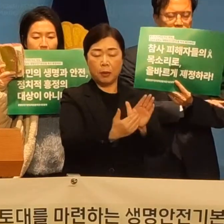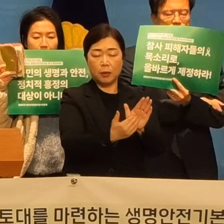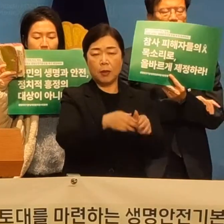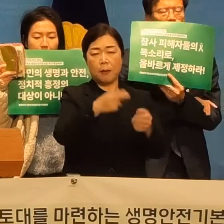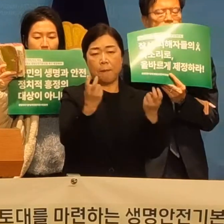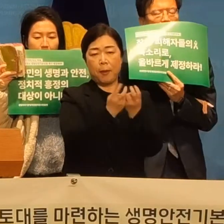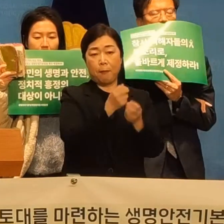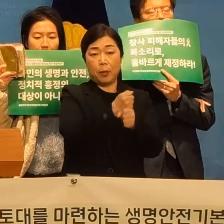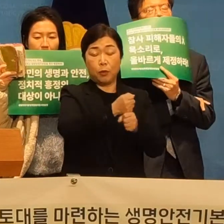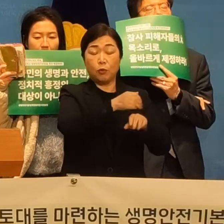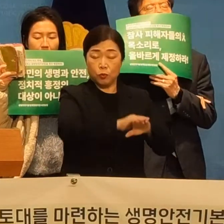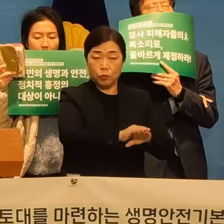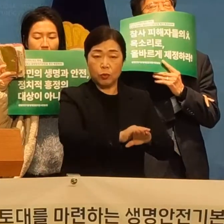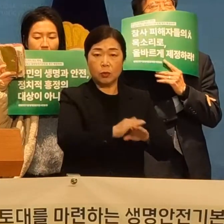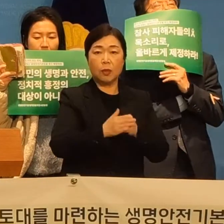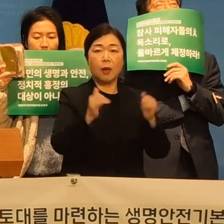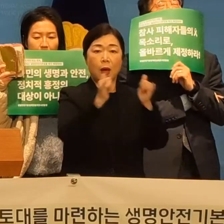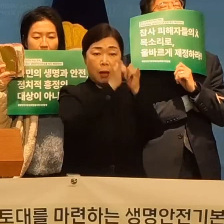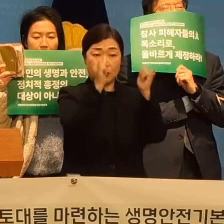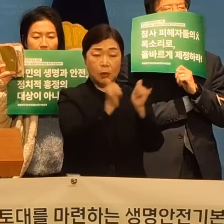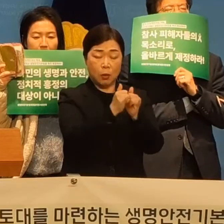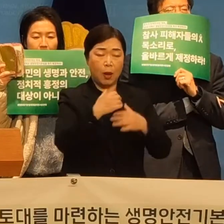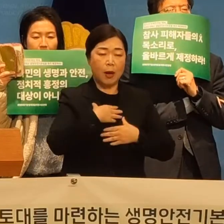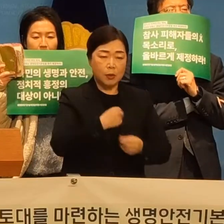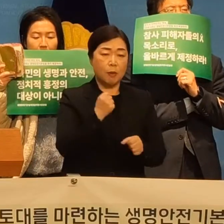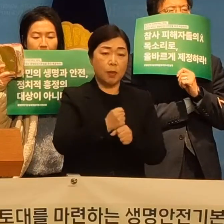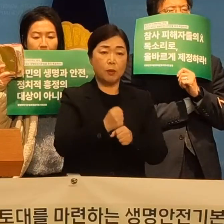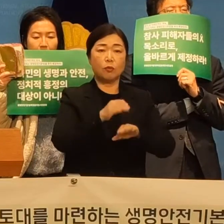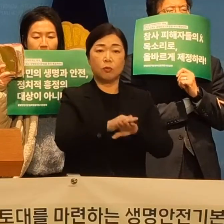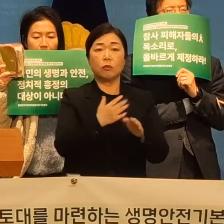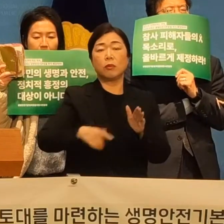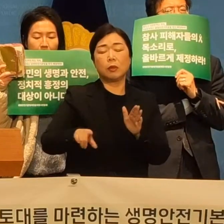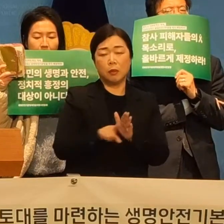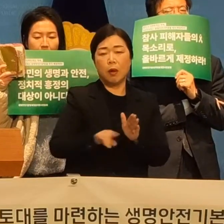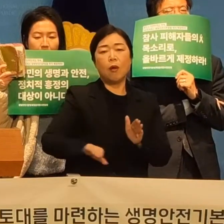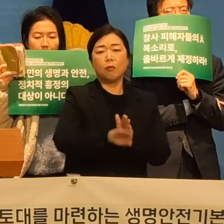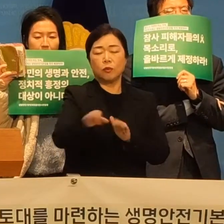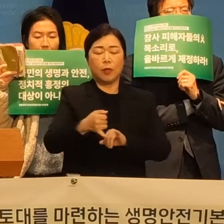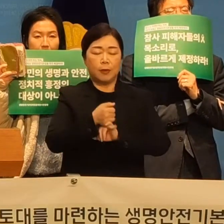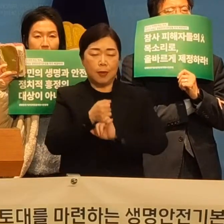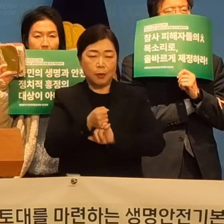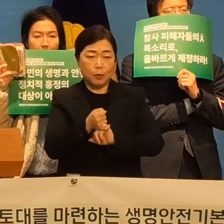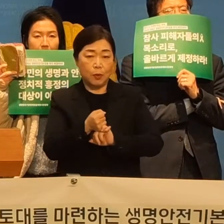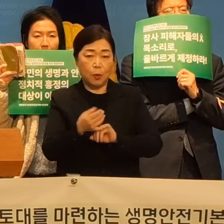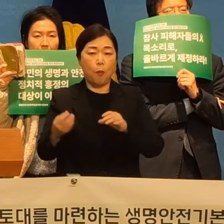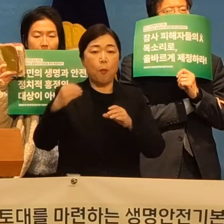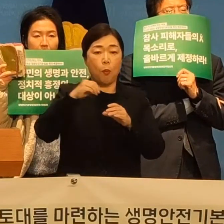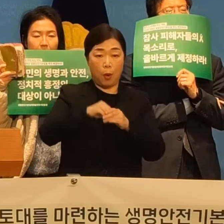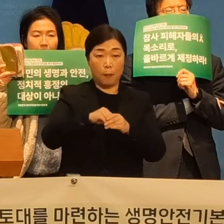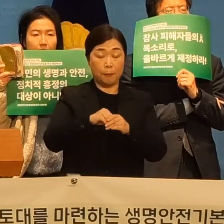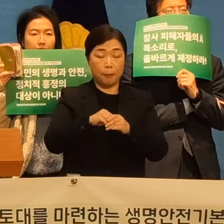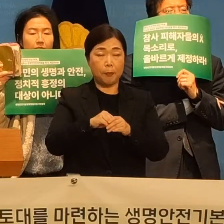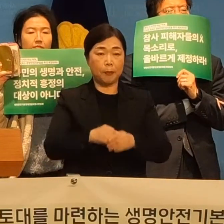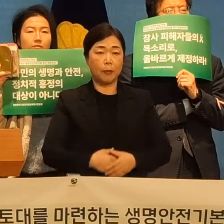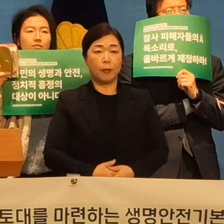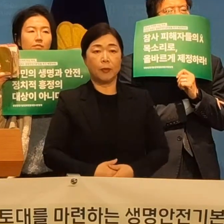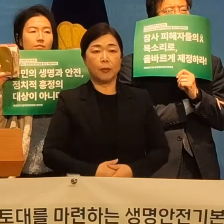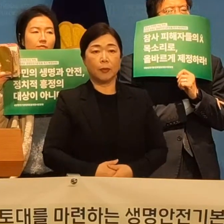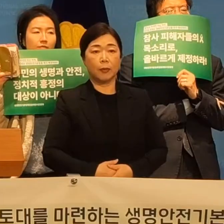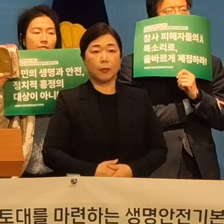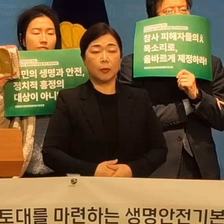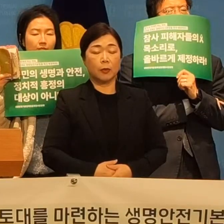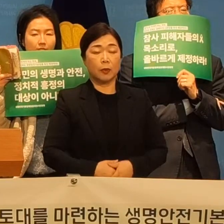수립으로 안전사회를 건설하려는 구체적 의지와 약속을 담고 있는 법안입니다. 오늘